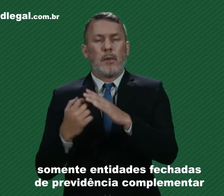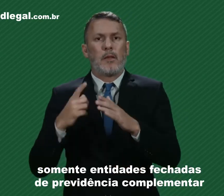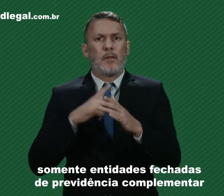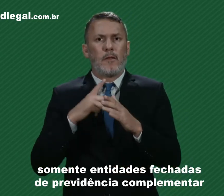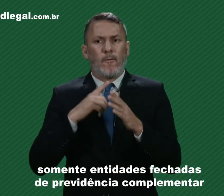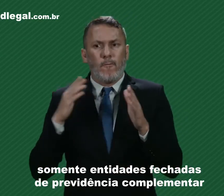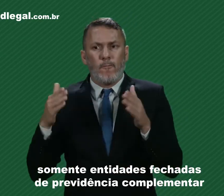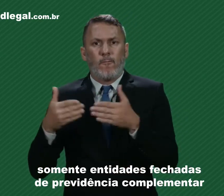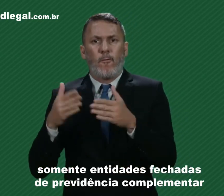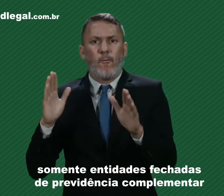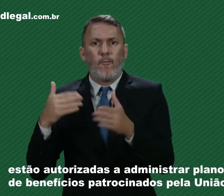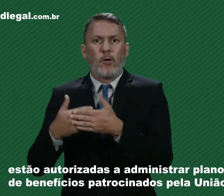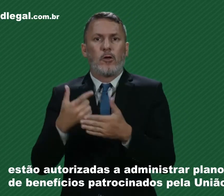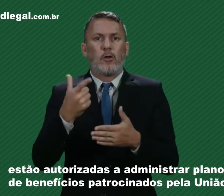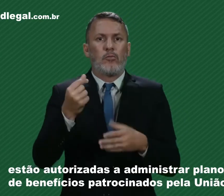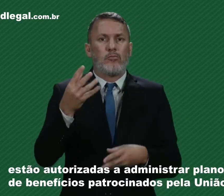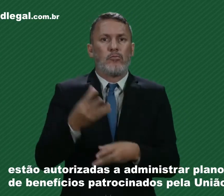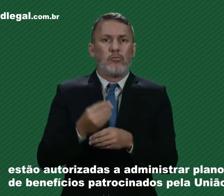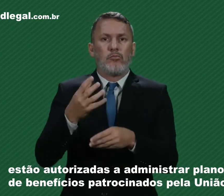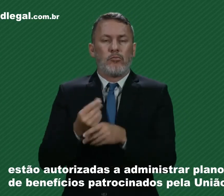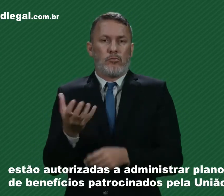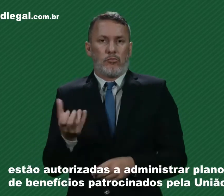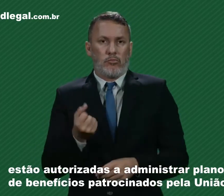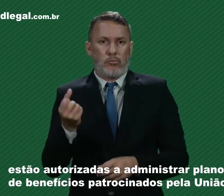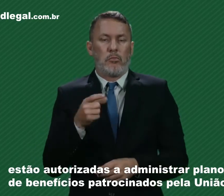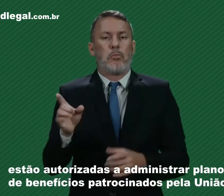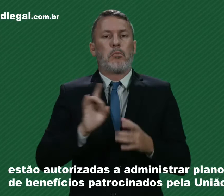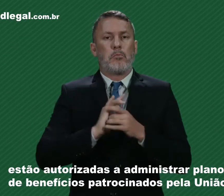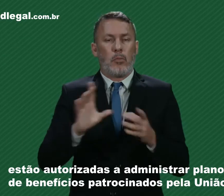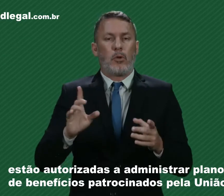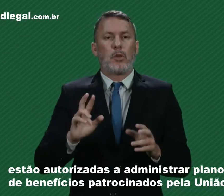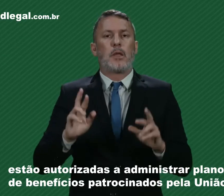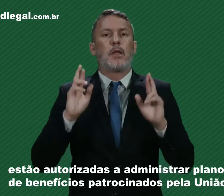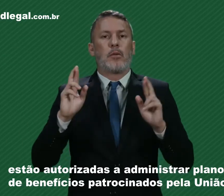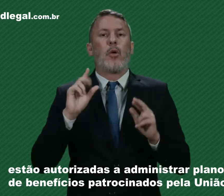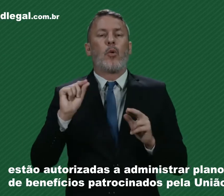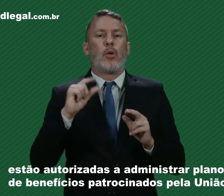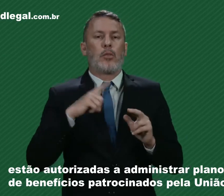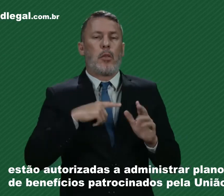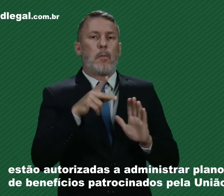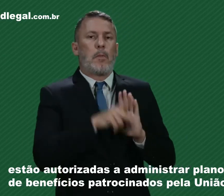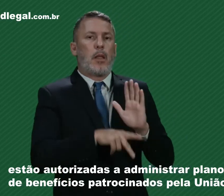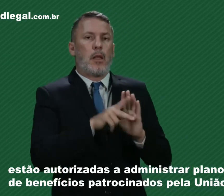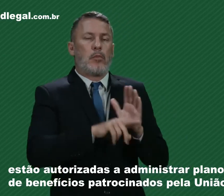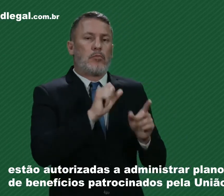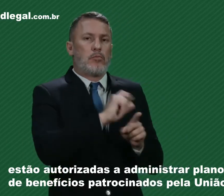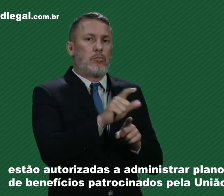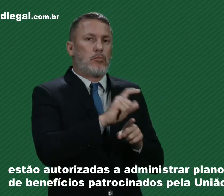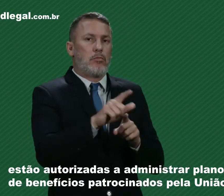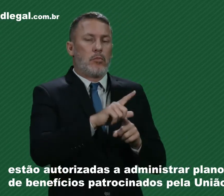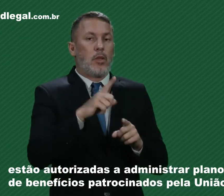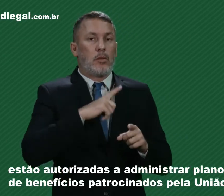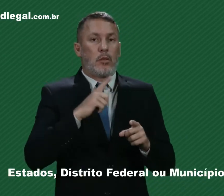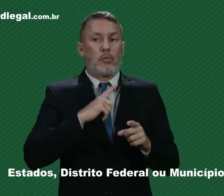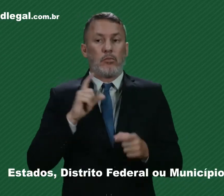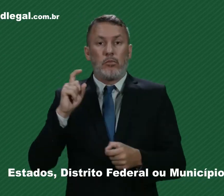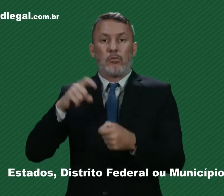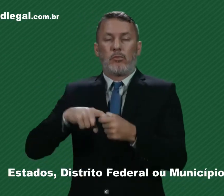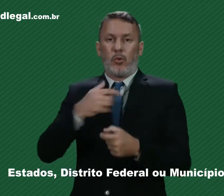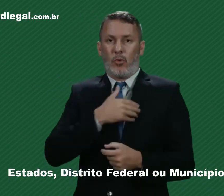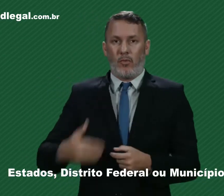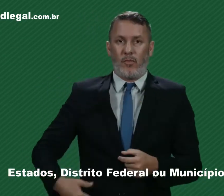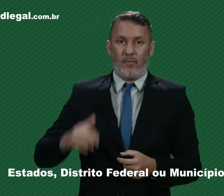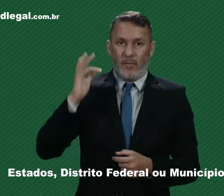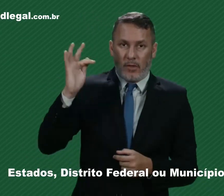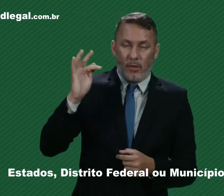de previdência complementar estão autorizadas a administrar planos de benefícios patrocinados pela União,